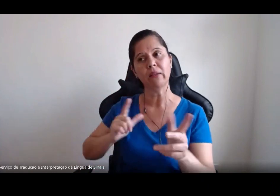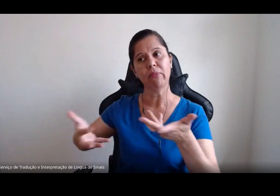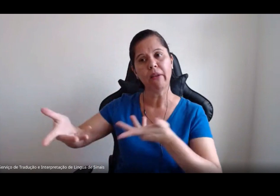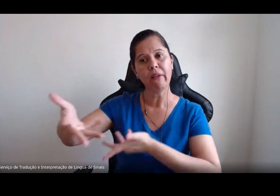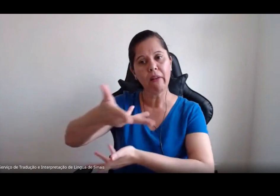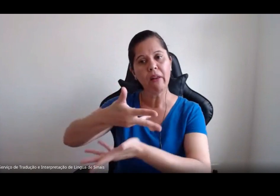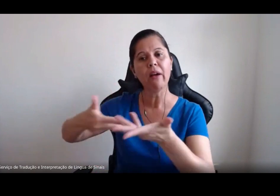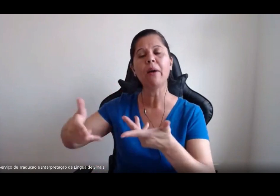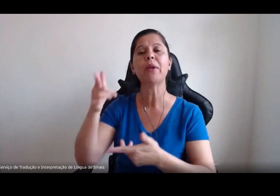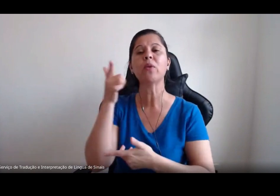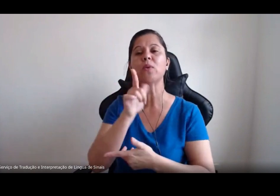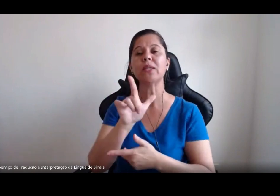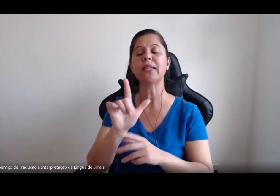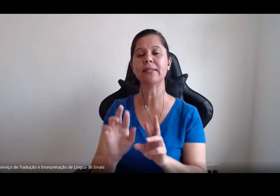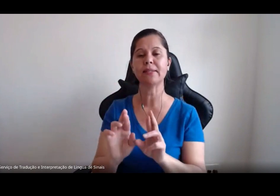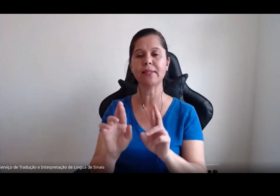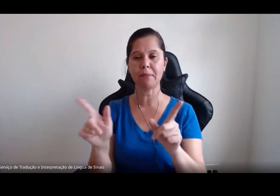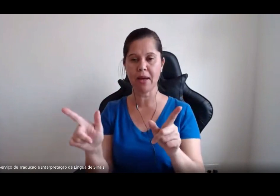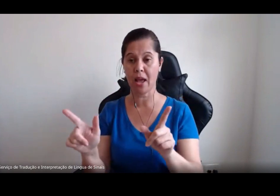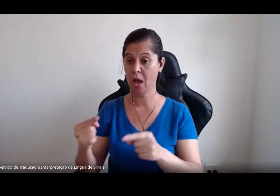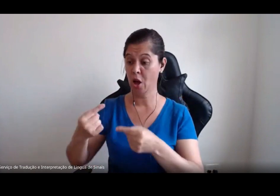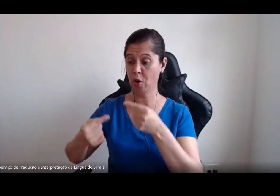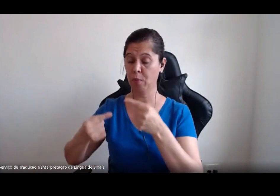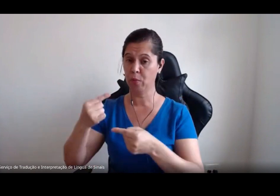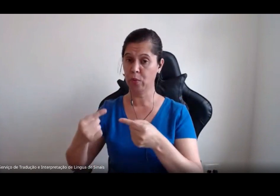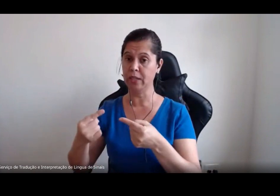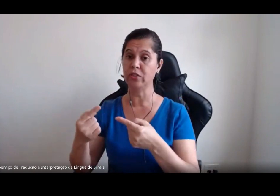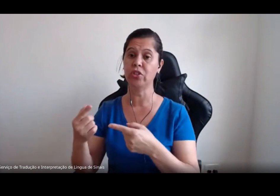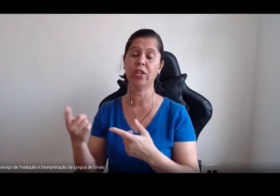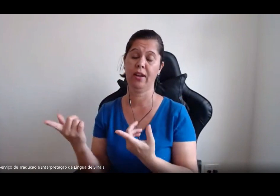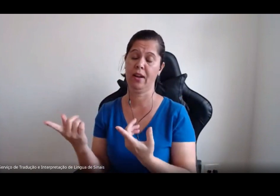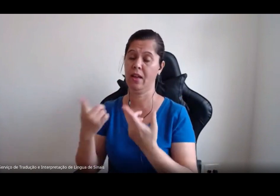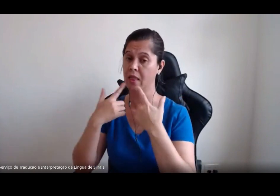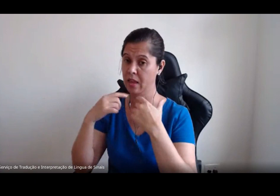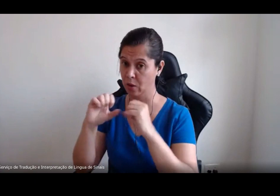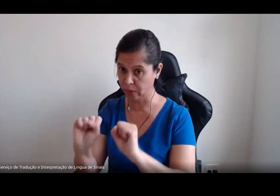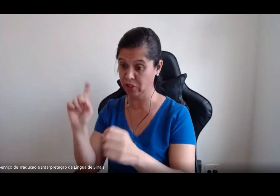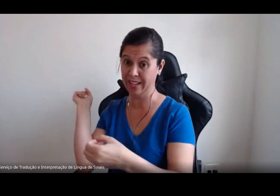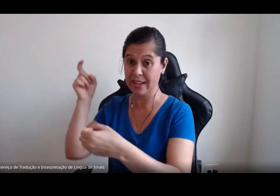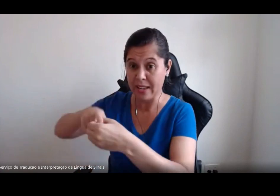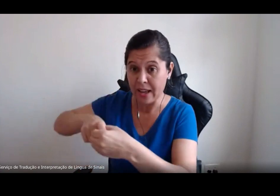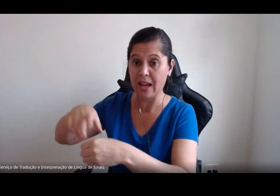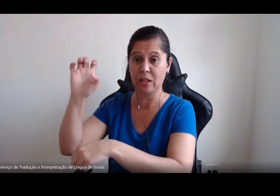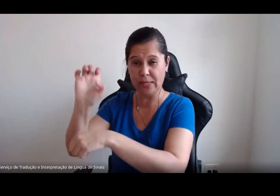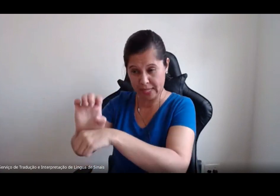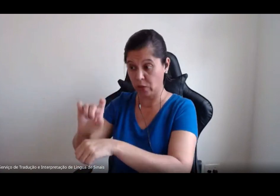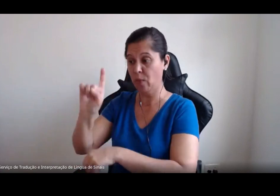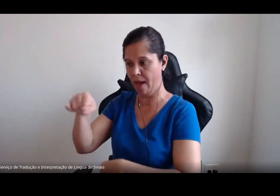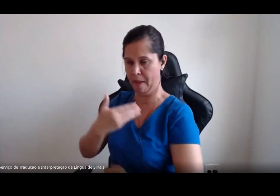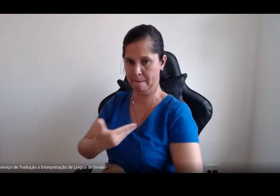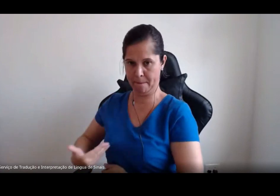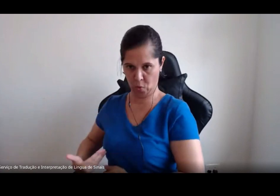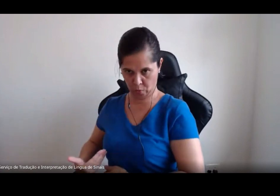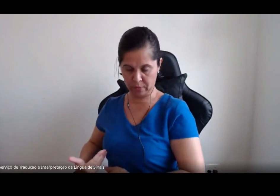circulam e são utilizados para tentar, inclusive, diferenciar o que é a política linguística vinculada à política do Estado, que é a política